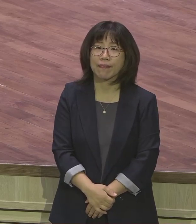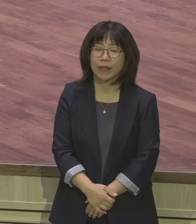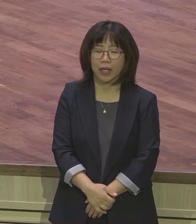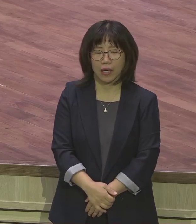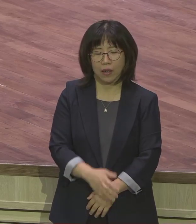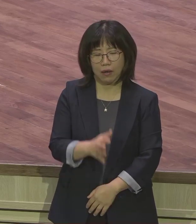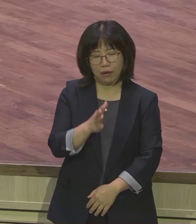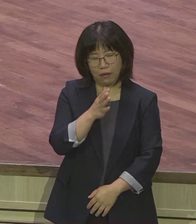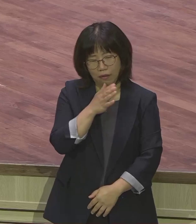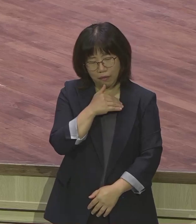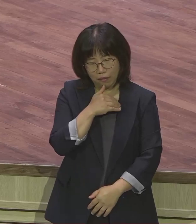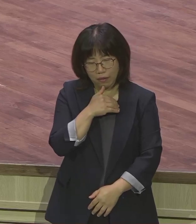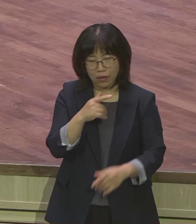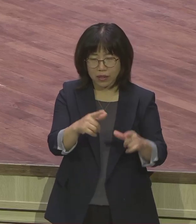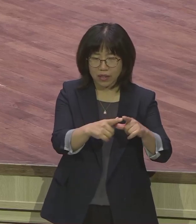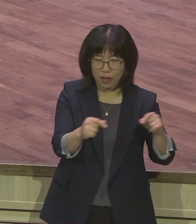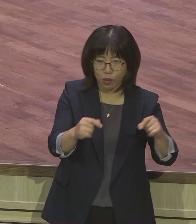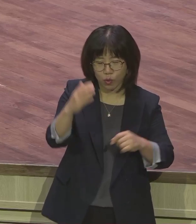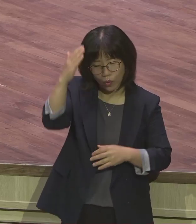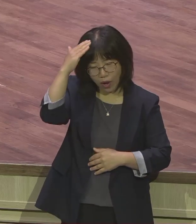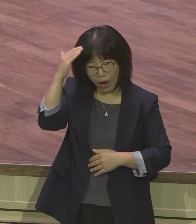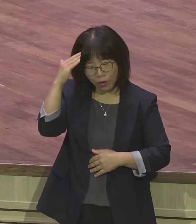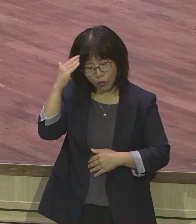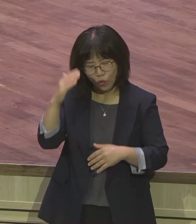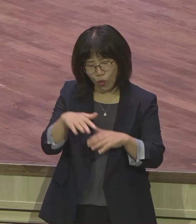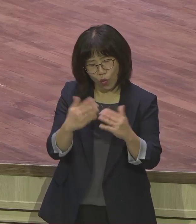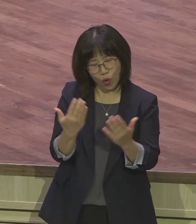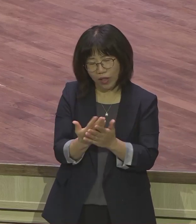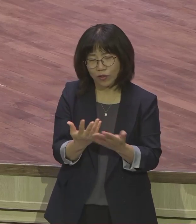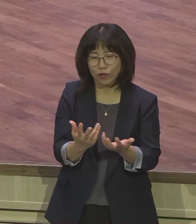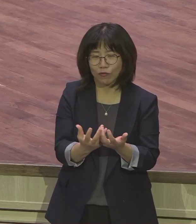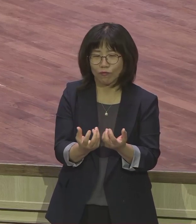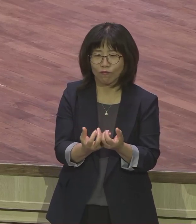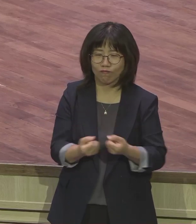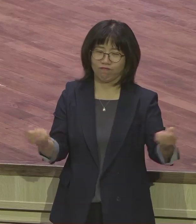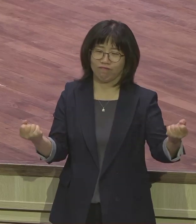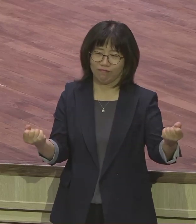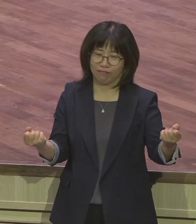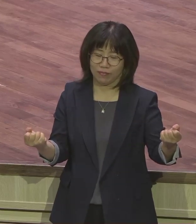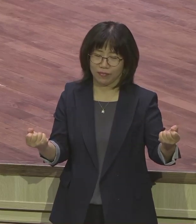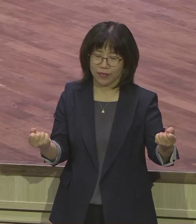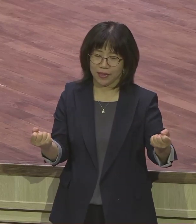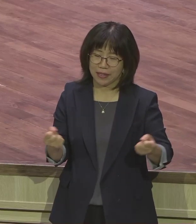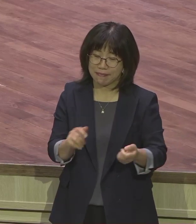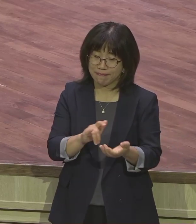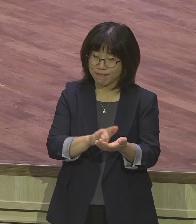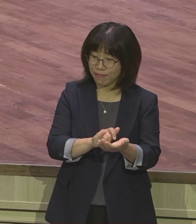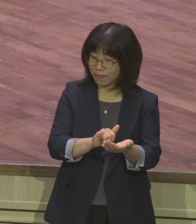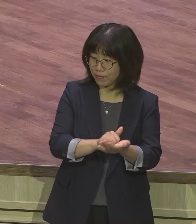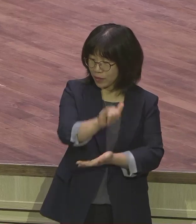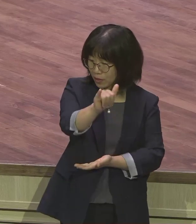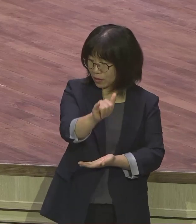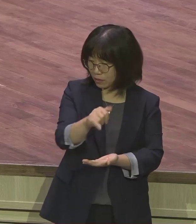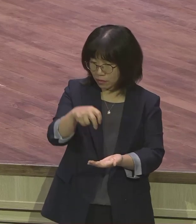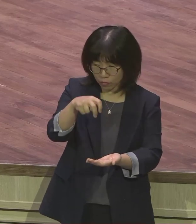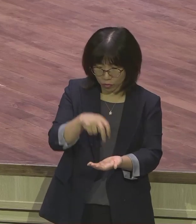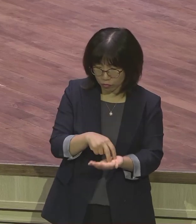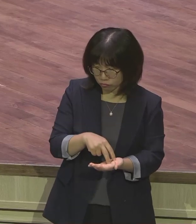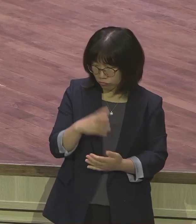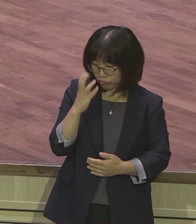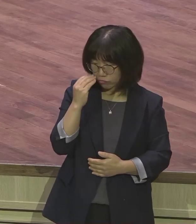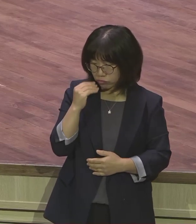그만큼 이렇게 지금 우리나라 상황이 일본에 대해서 그래 타보니까 엄청 많아.